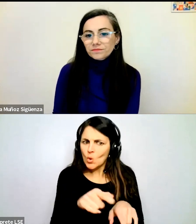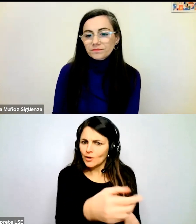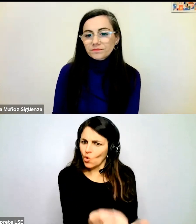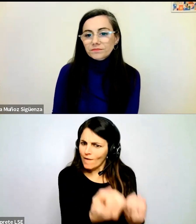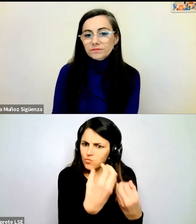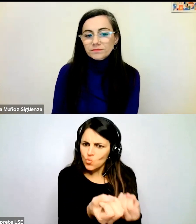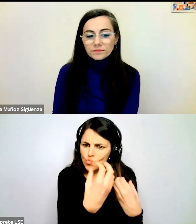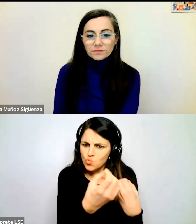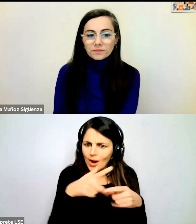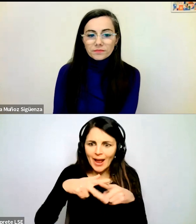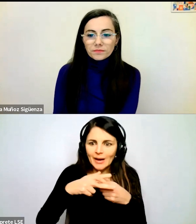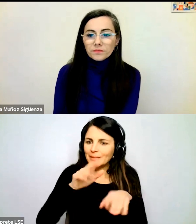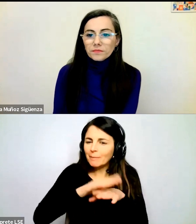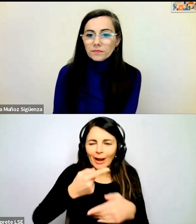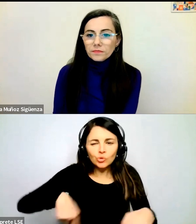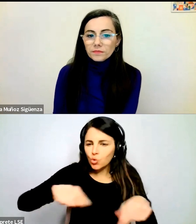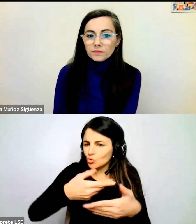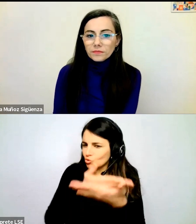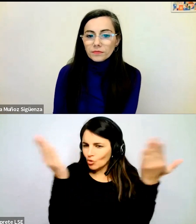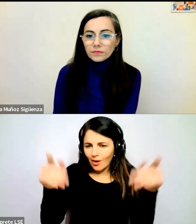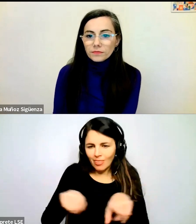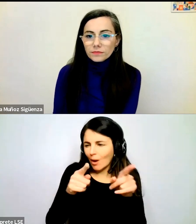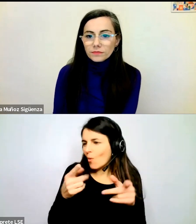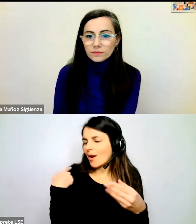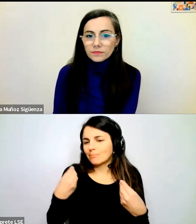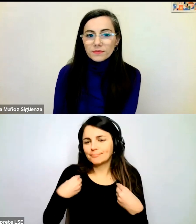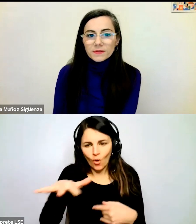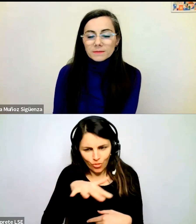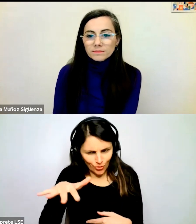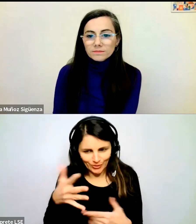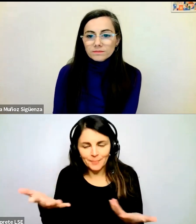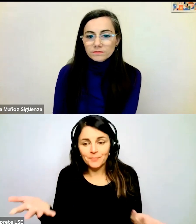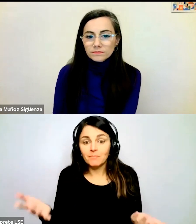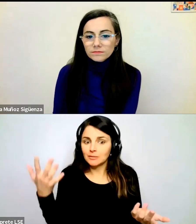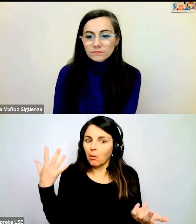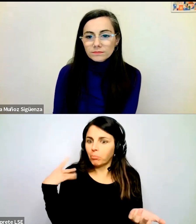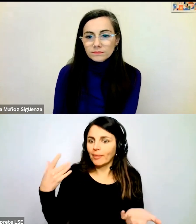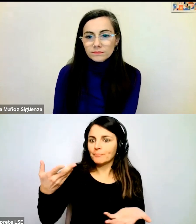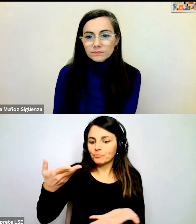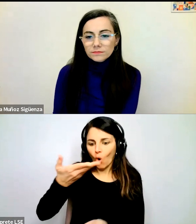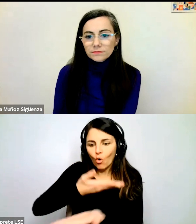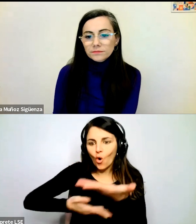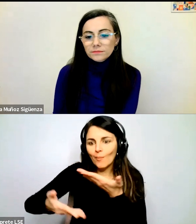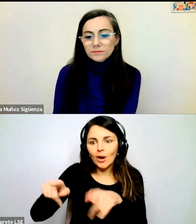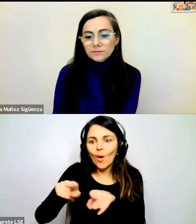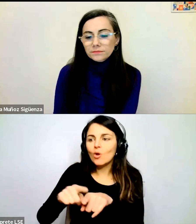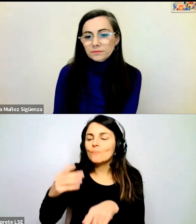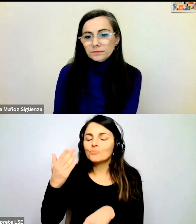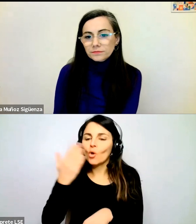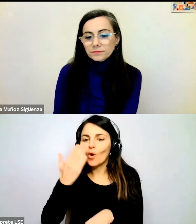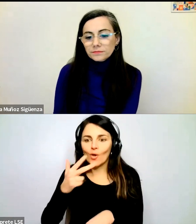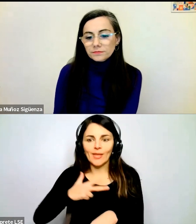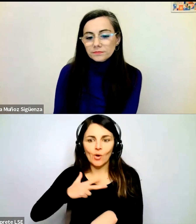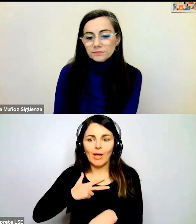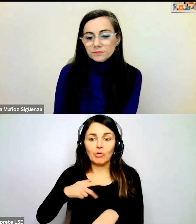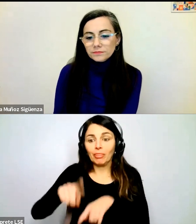mundo, que todo el mundo puede conocer y que también puede colaborar con los colegios de abogados de su territorio, que podría